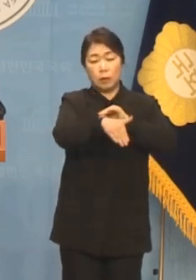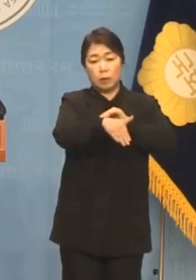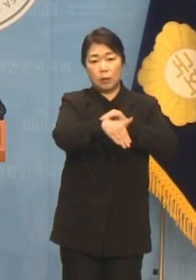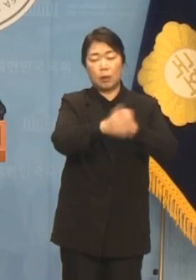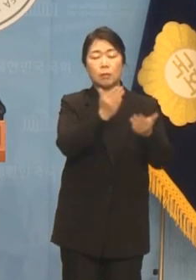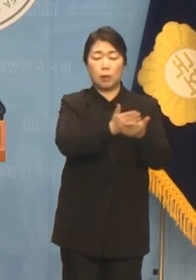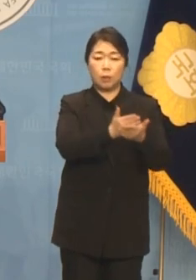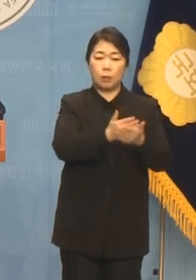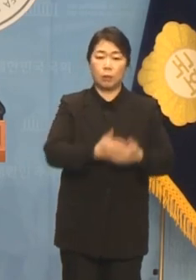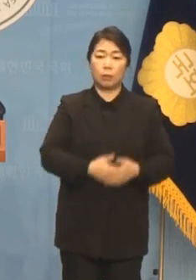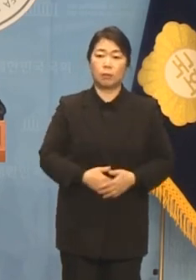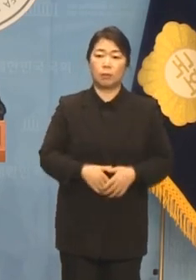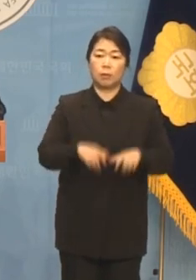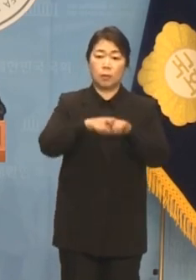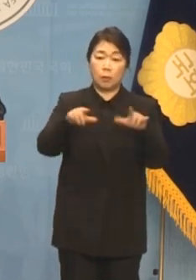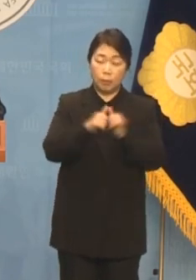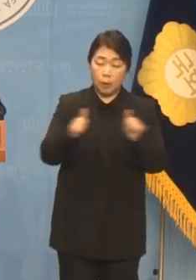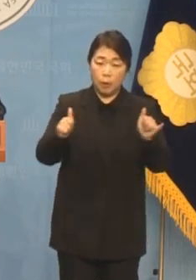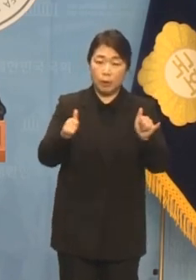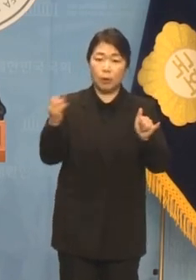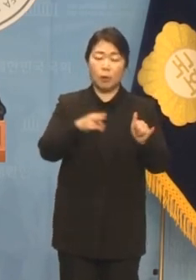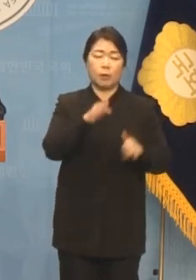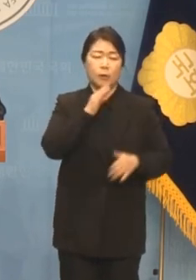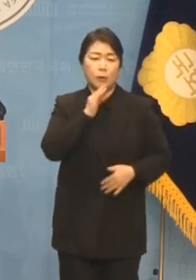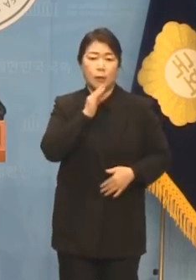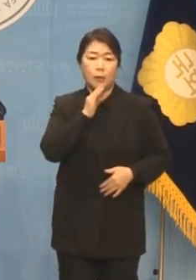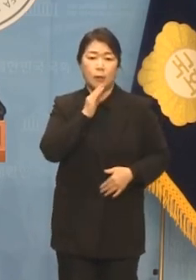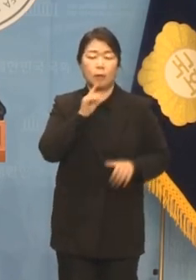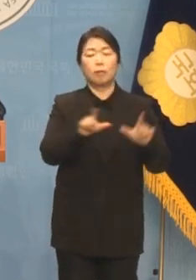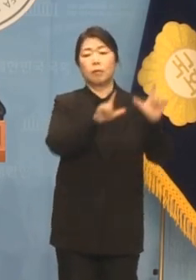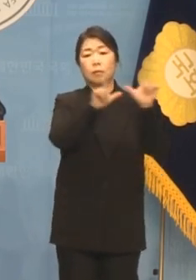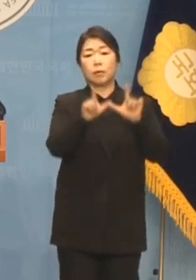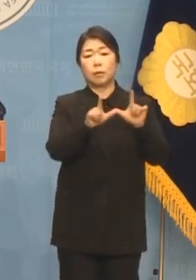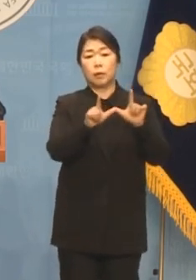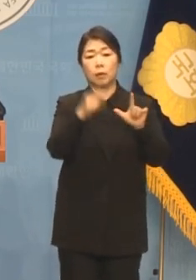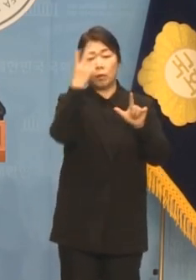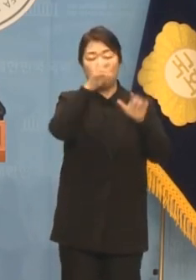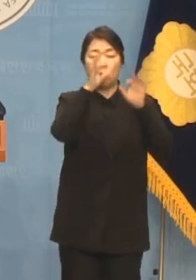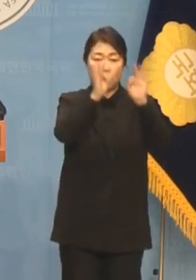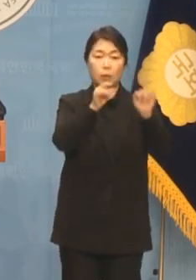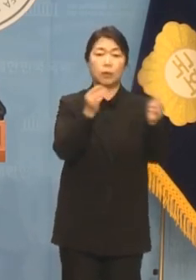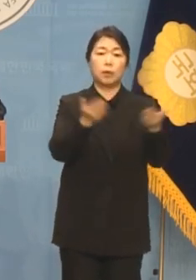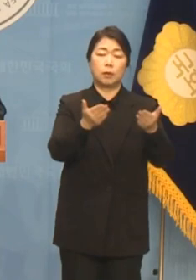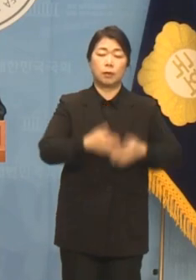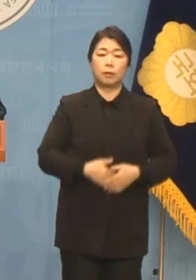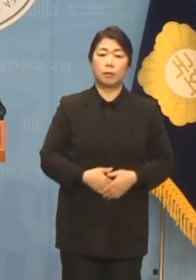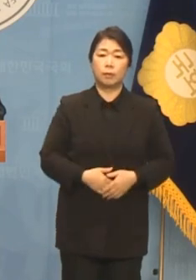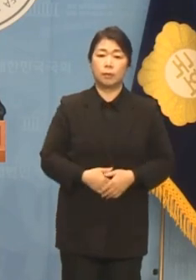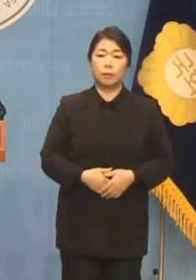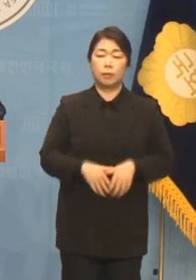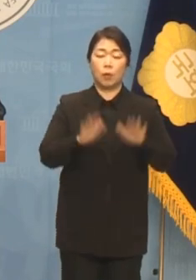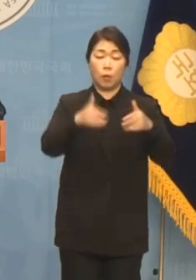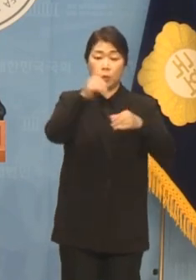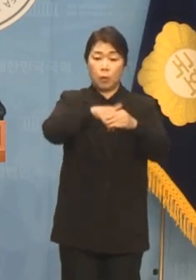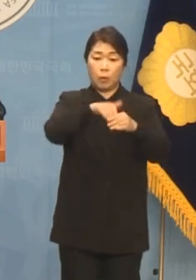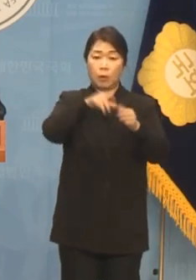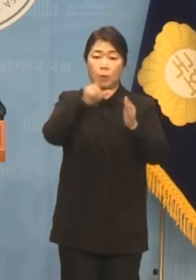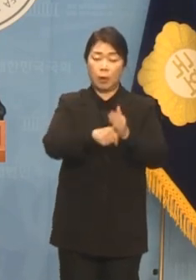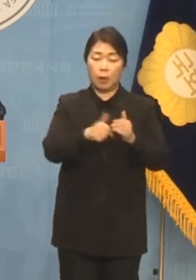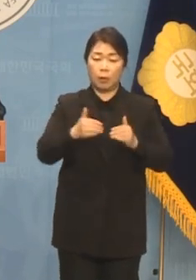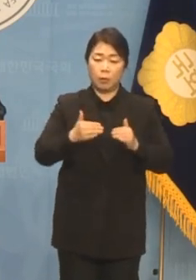중단하고 서민과 진짜 생을는 기 총선이